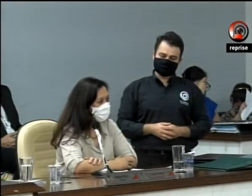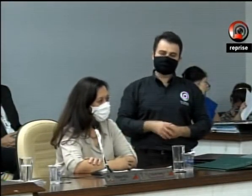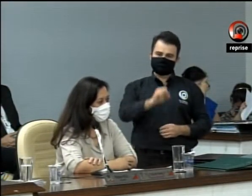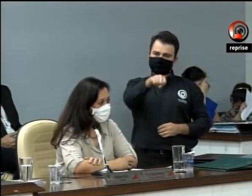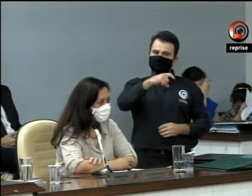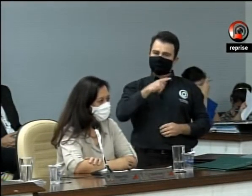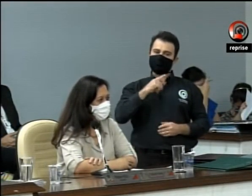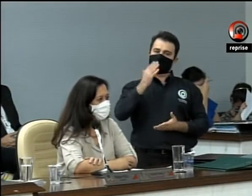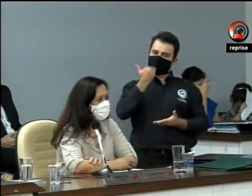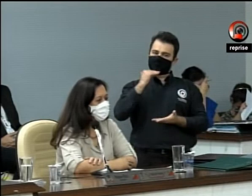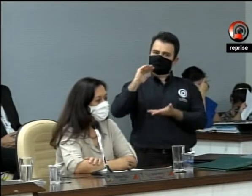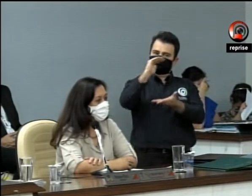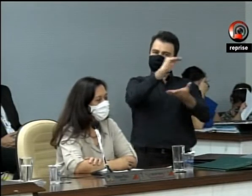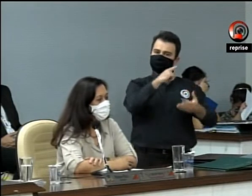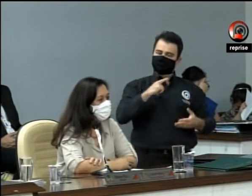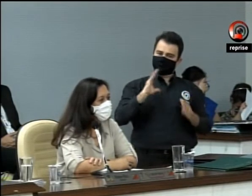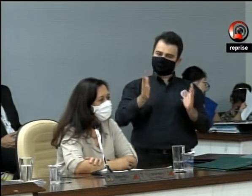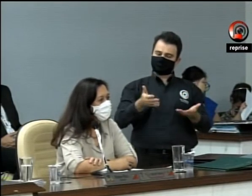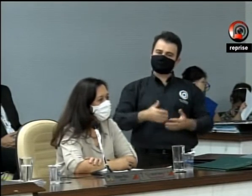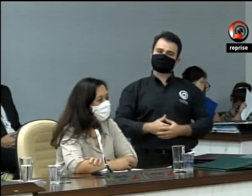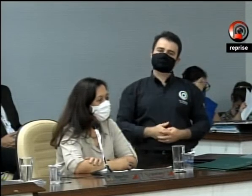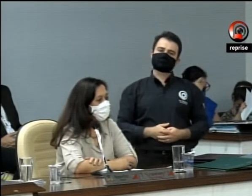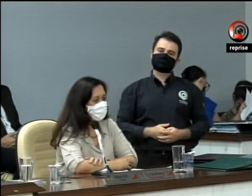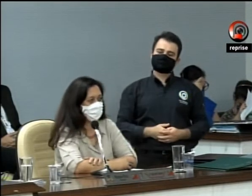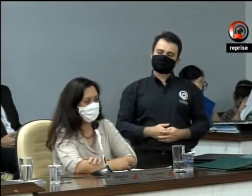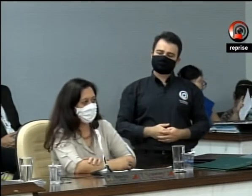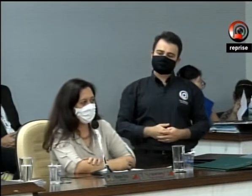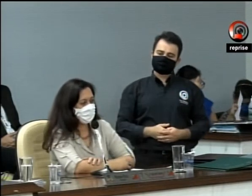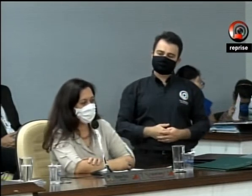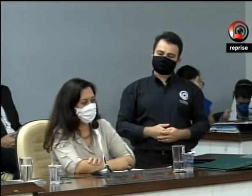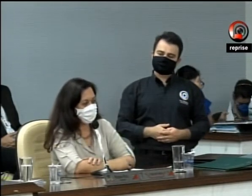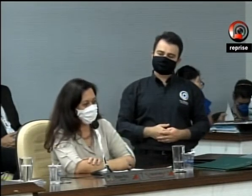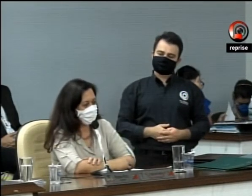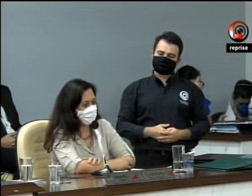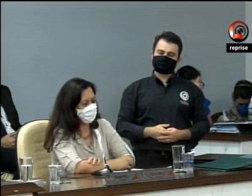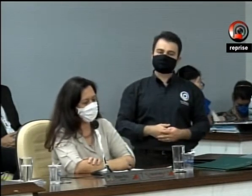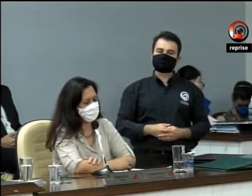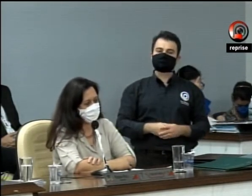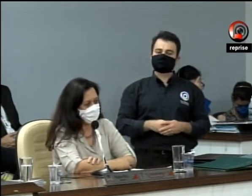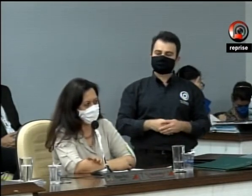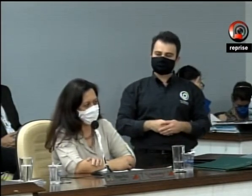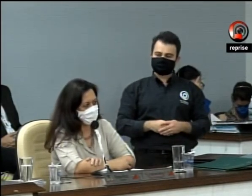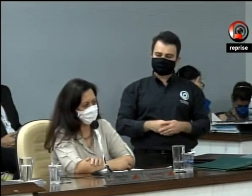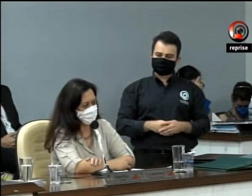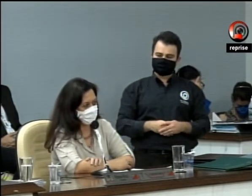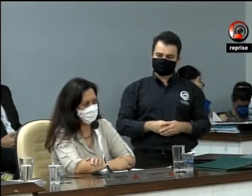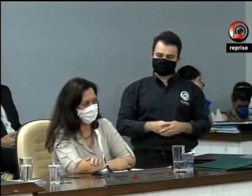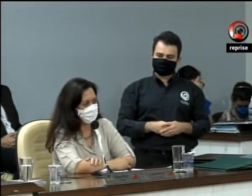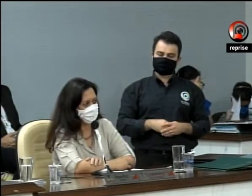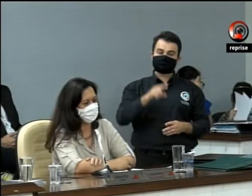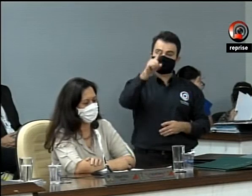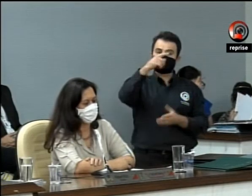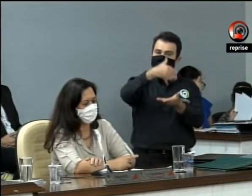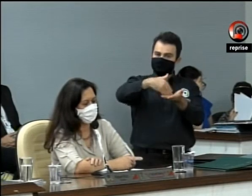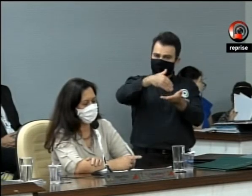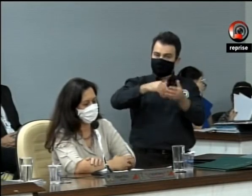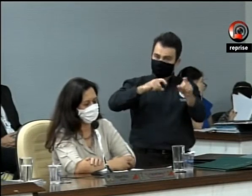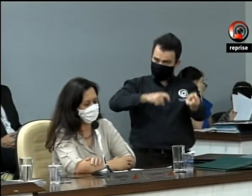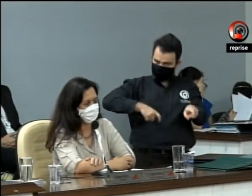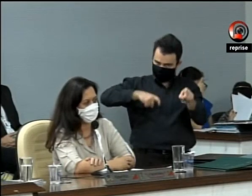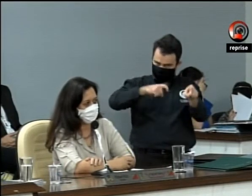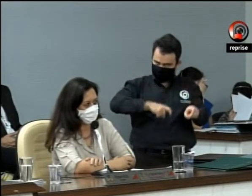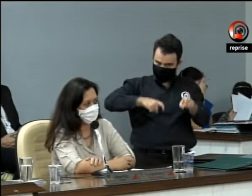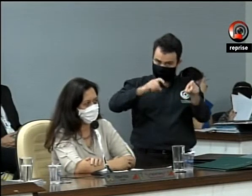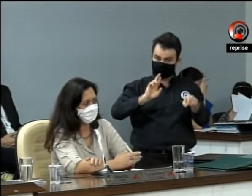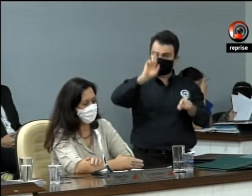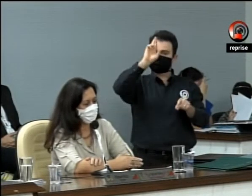E as do ensino infantil, foi para o fundamental? Nós estamos agora com a Secretaria da Agricultura à frente da questão da